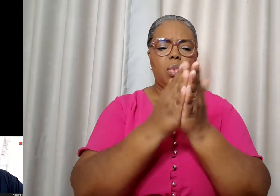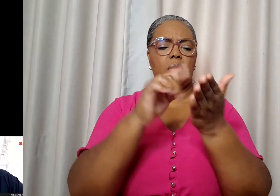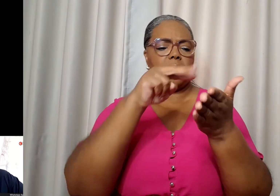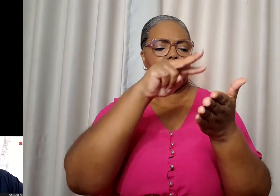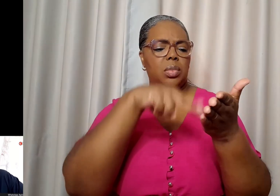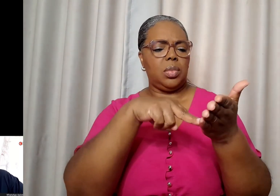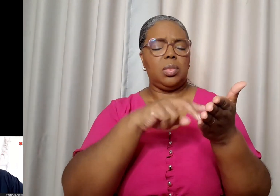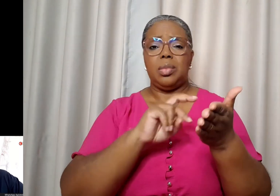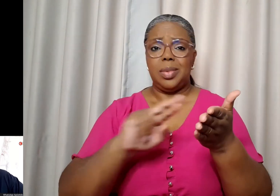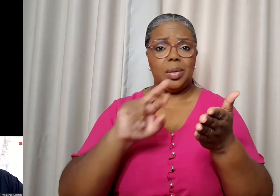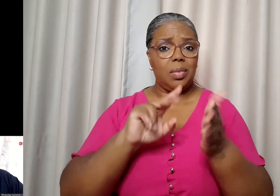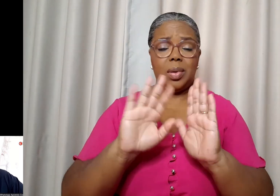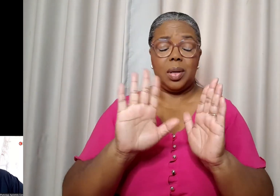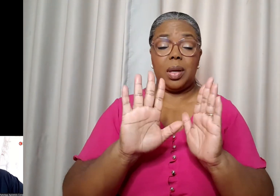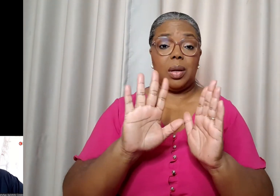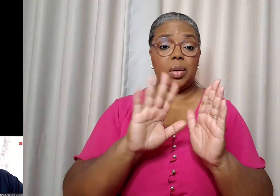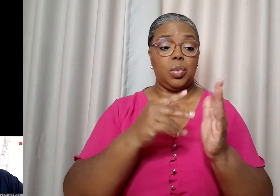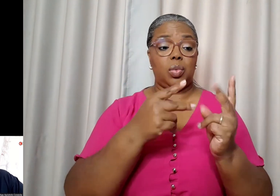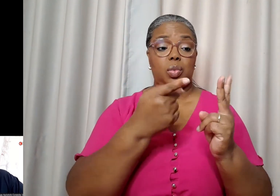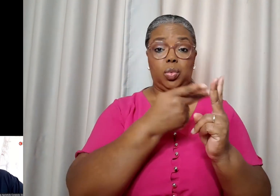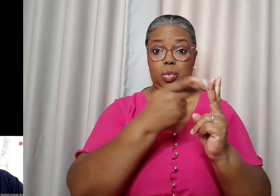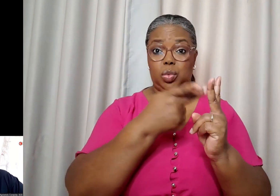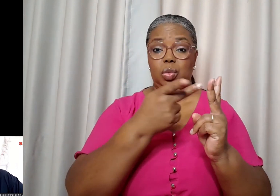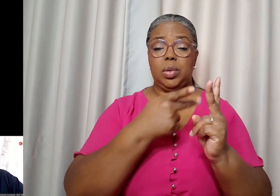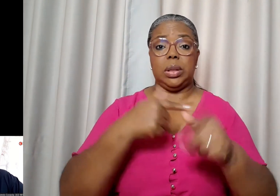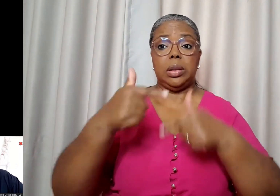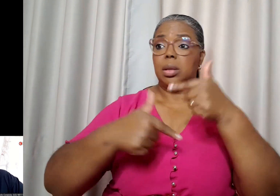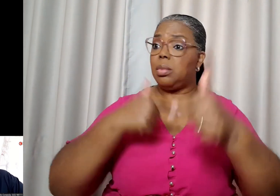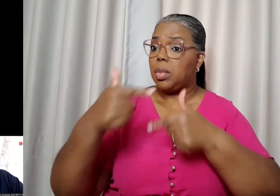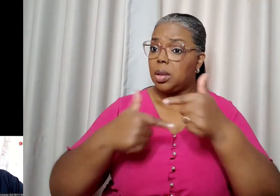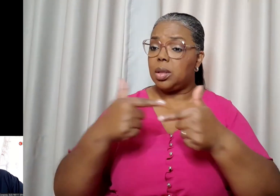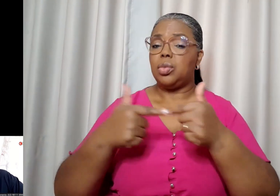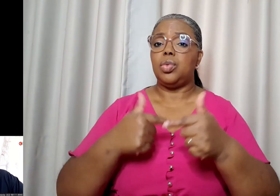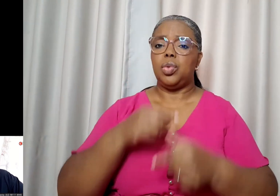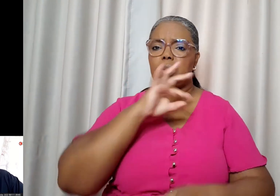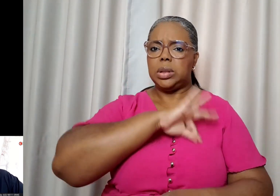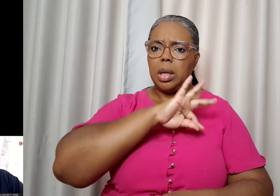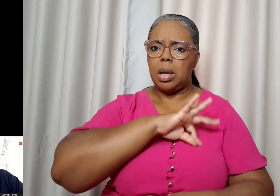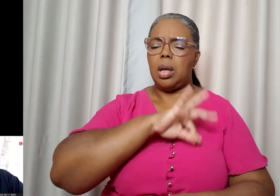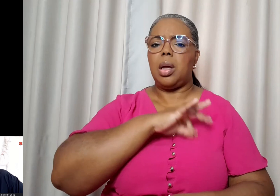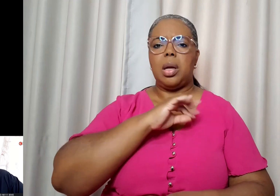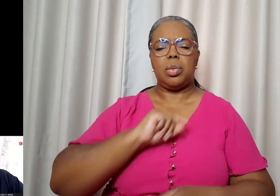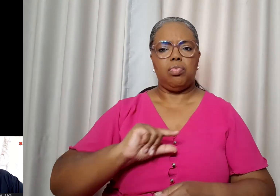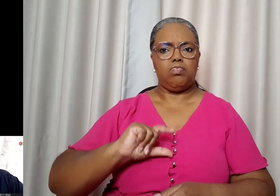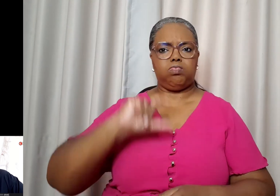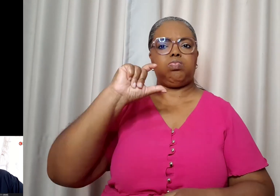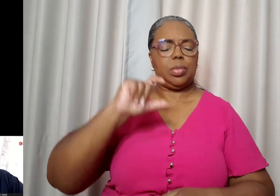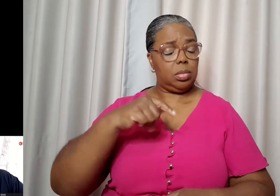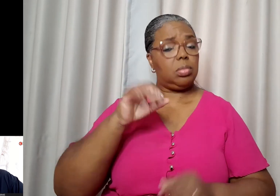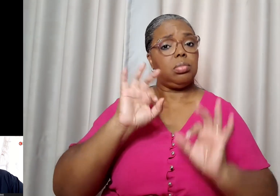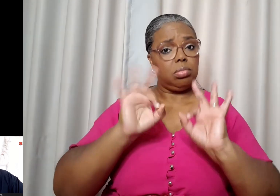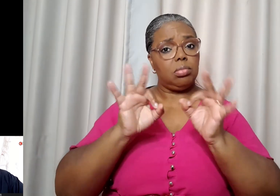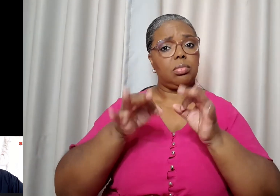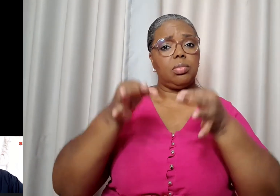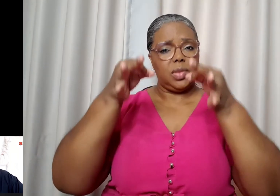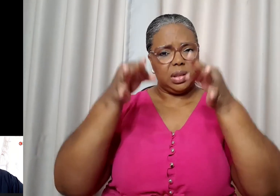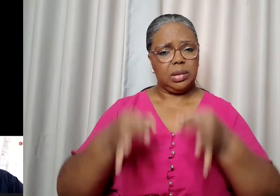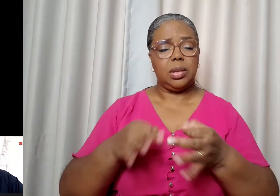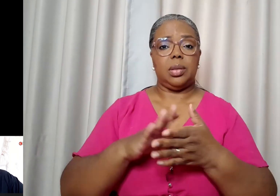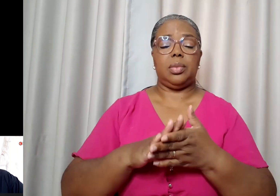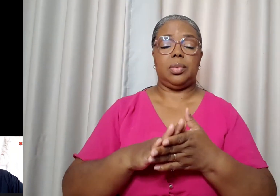trabalhadores, ganhavam seu dinheiro e viviam bem. Tanto é que José, quando viaja, ele